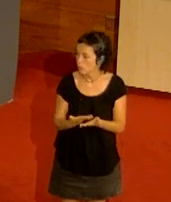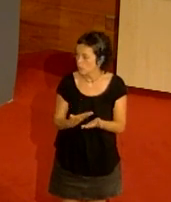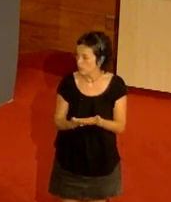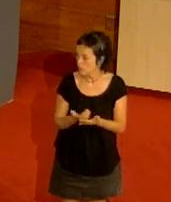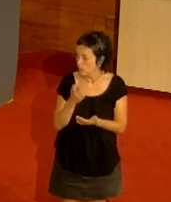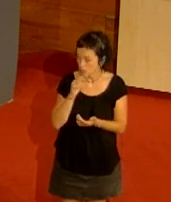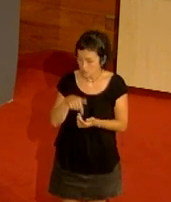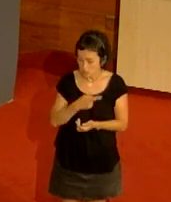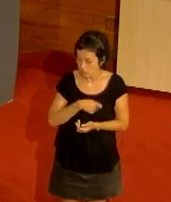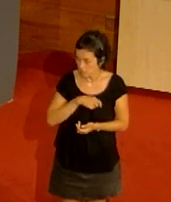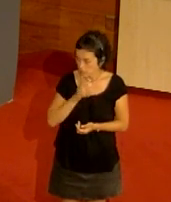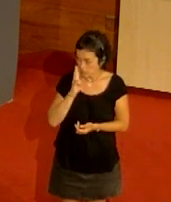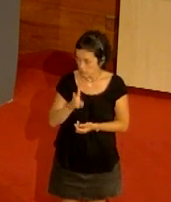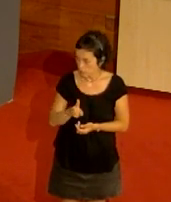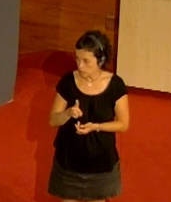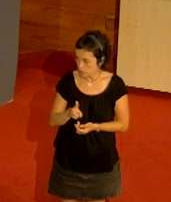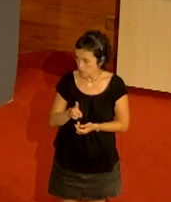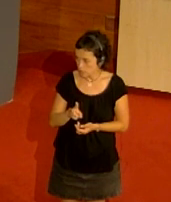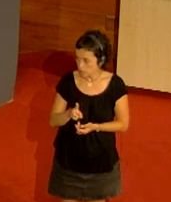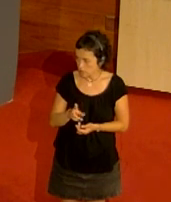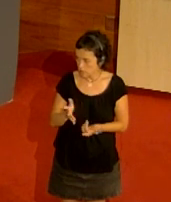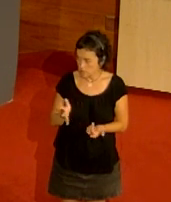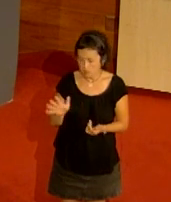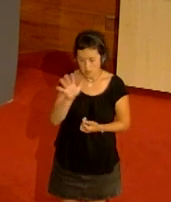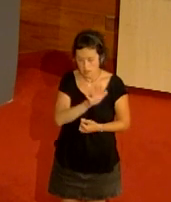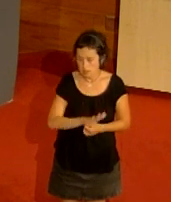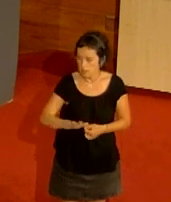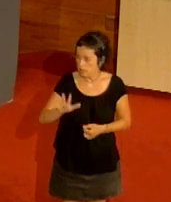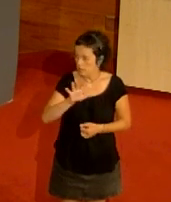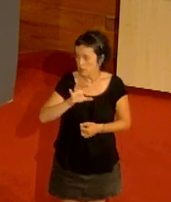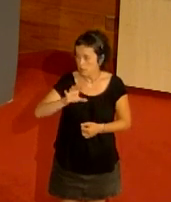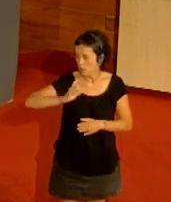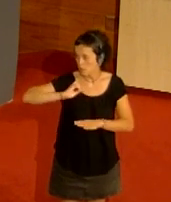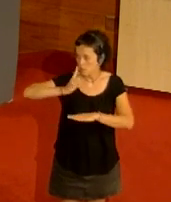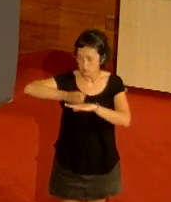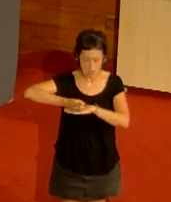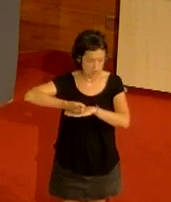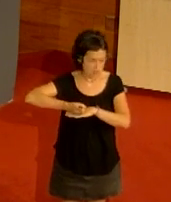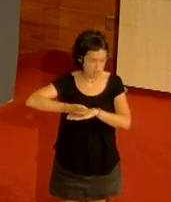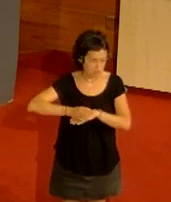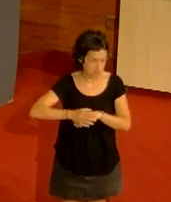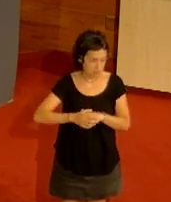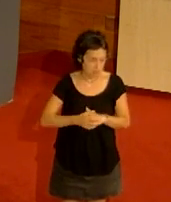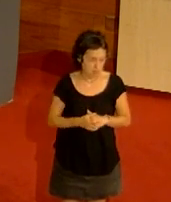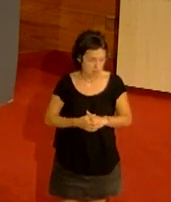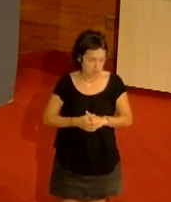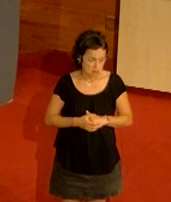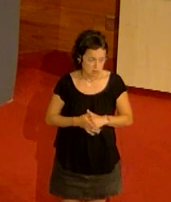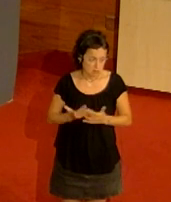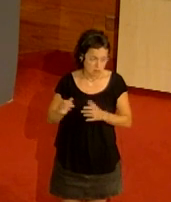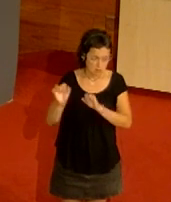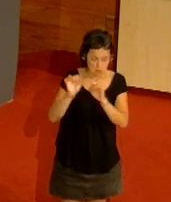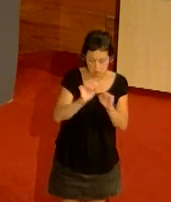en España, es siempre la soberanía nacional, la integridad nacional, etcétera. Y se ha justificado pues, con momentos en los